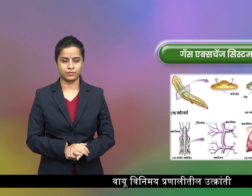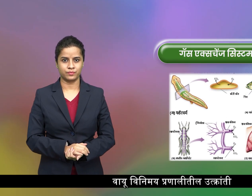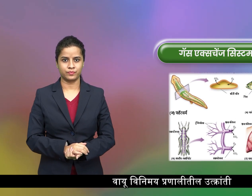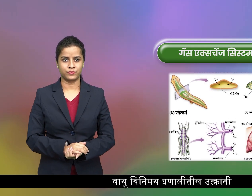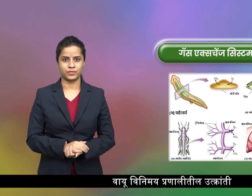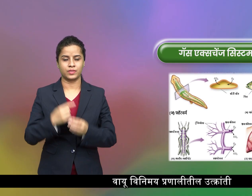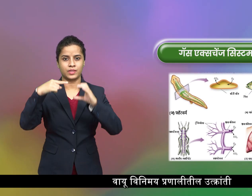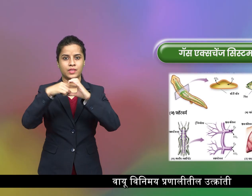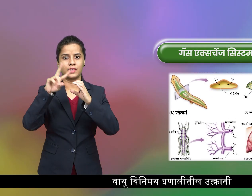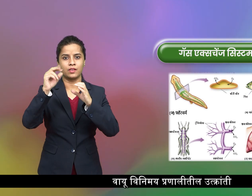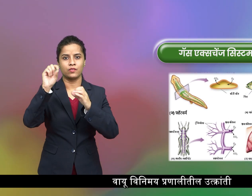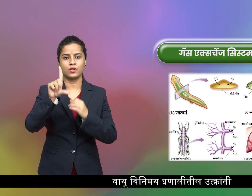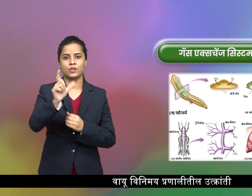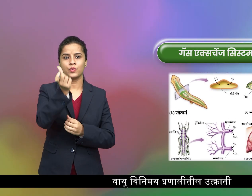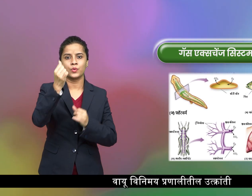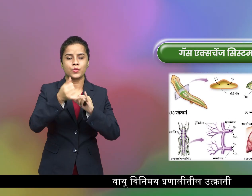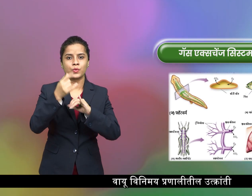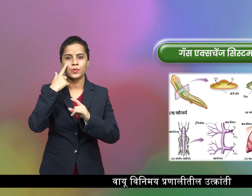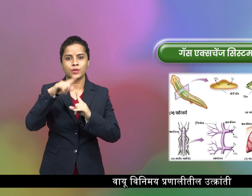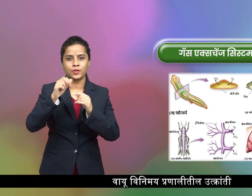वायू विनिमय प्रणालीतील उत्क्रांती,